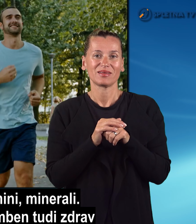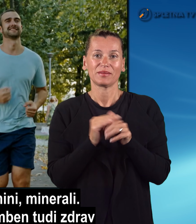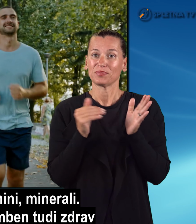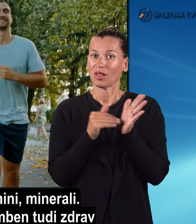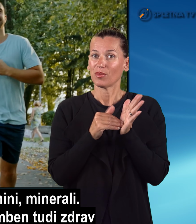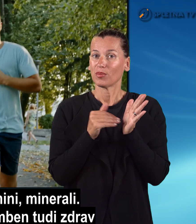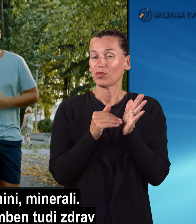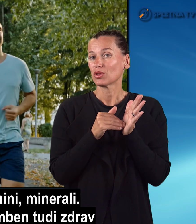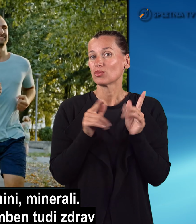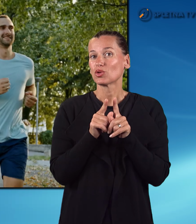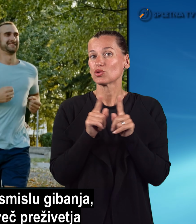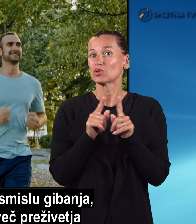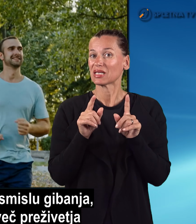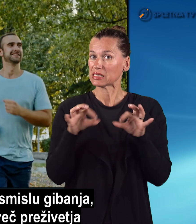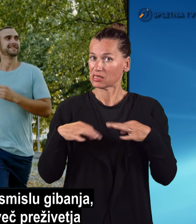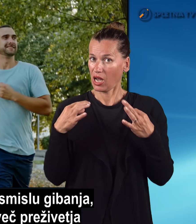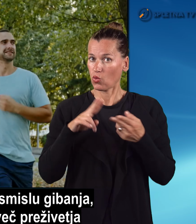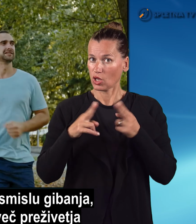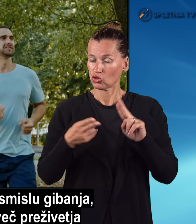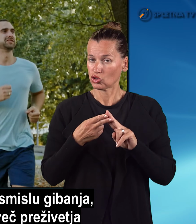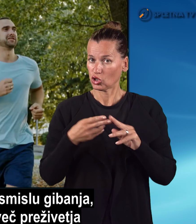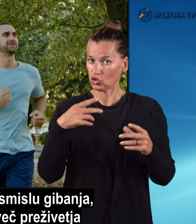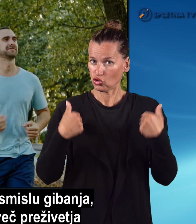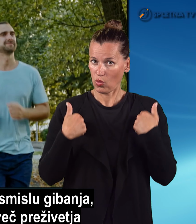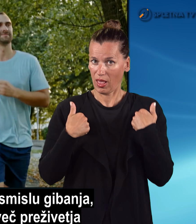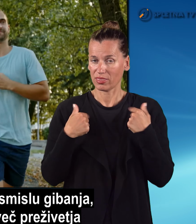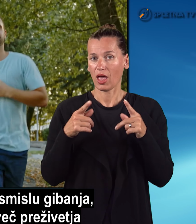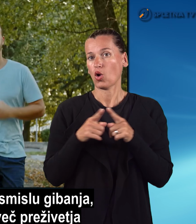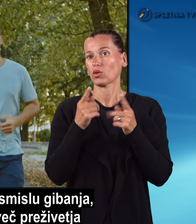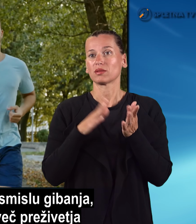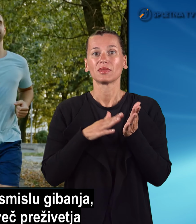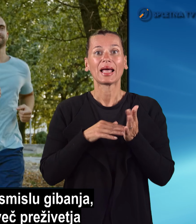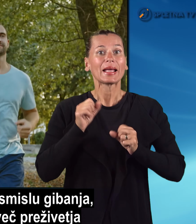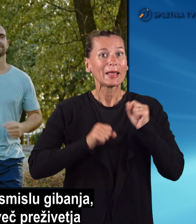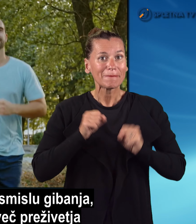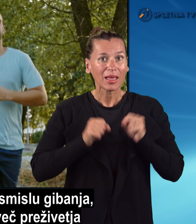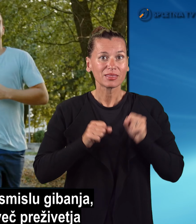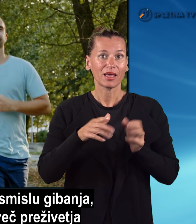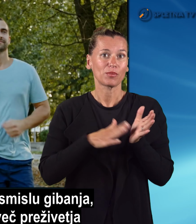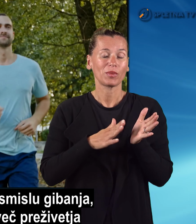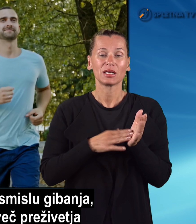je pomembno tudi zdrav način slog življenja v smislu gibanja, se pravi